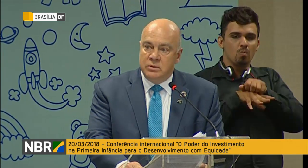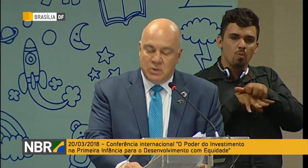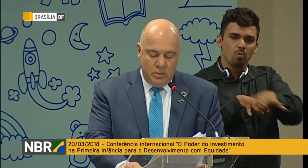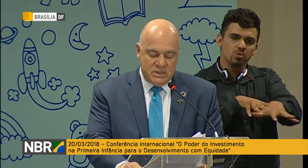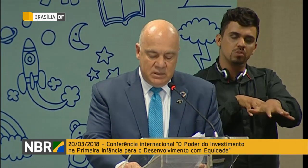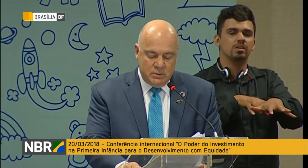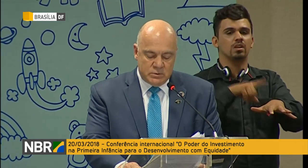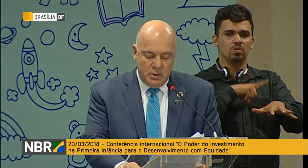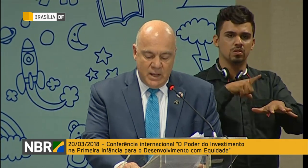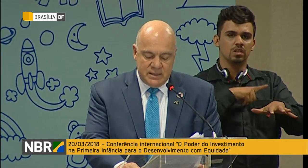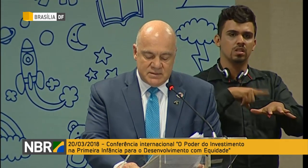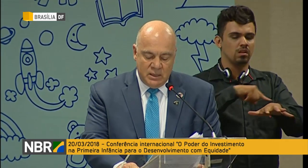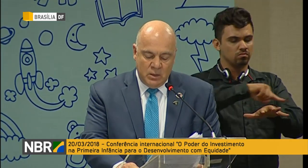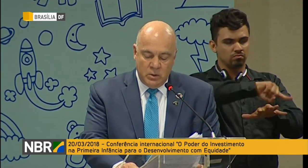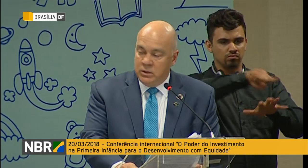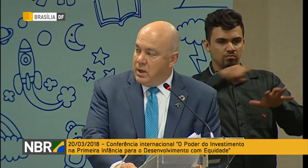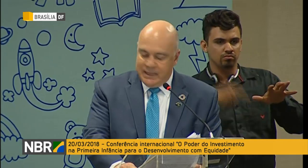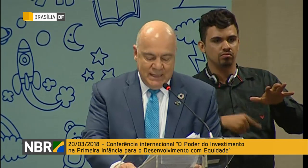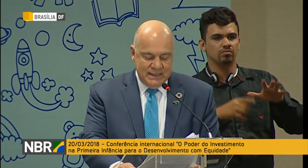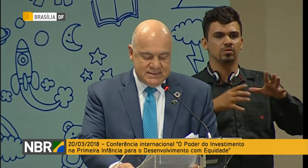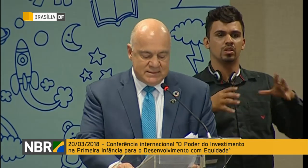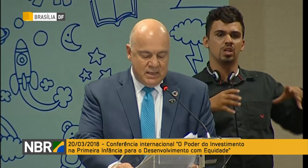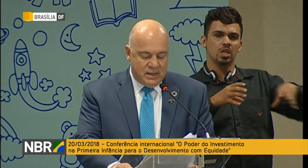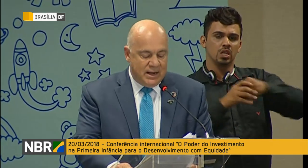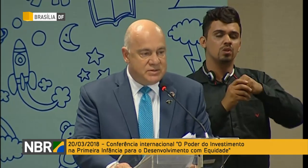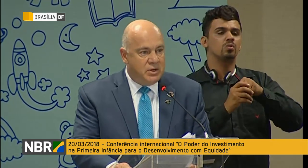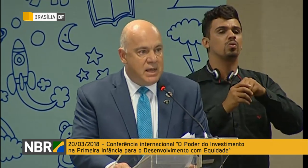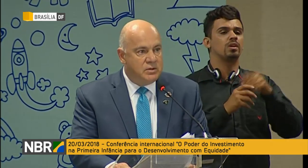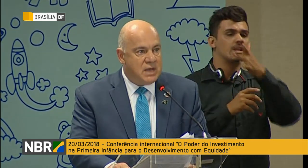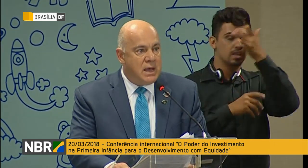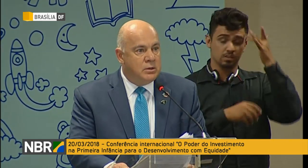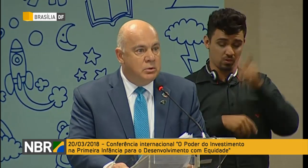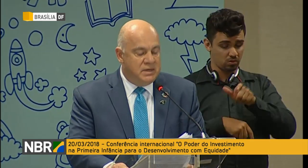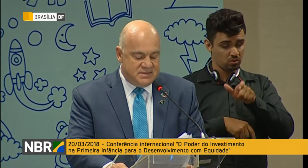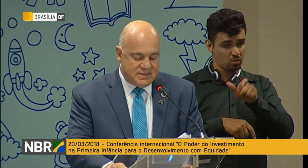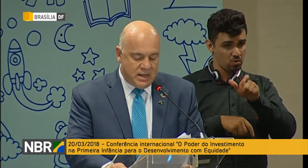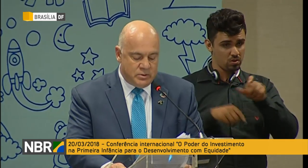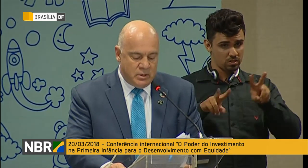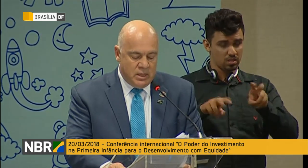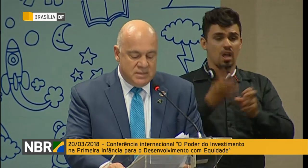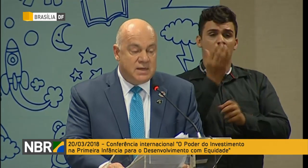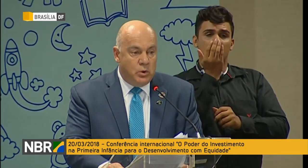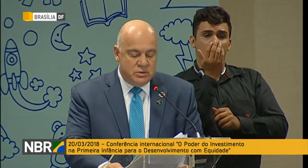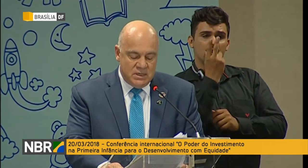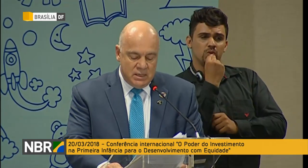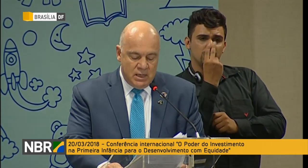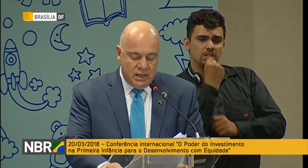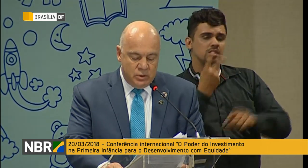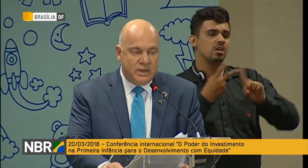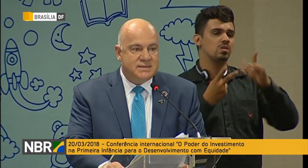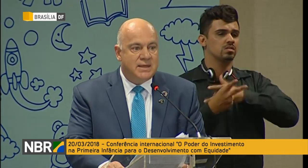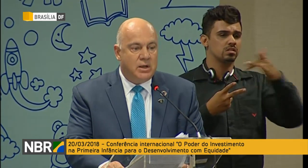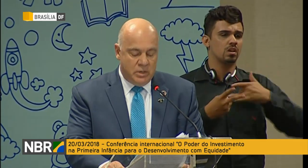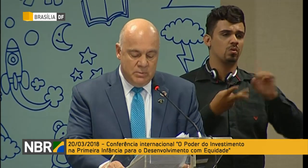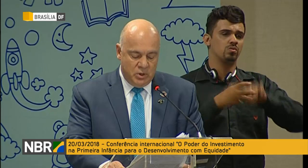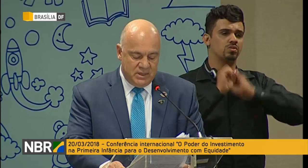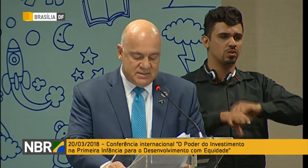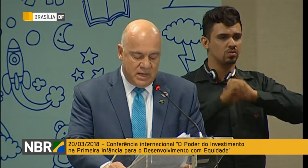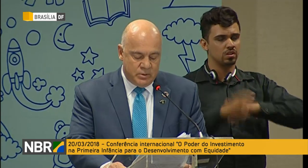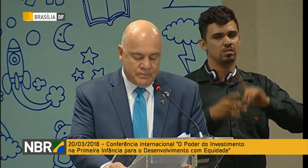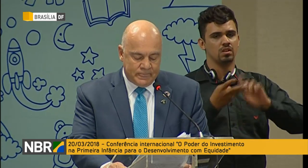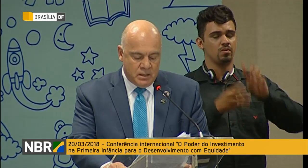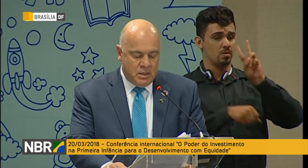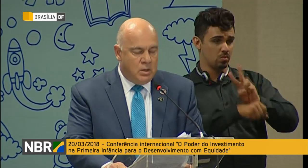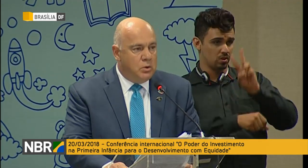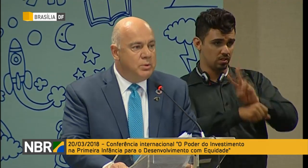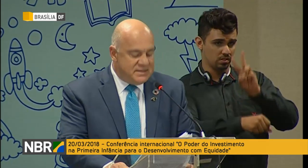em outros objetivos globais, incluindo aqueles relacionados a nutrição, saúde, educação e